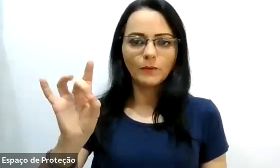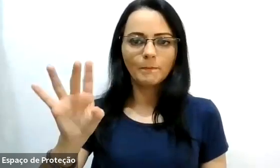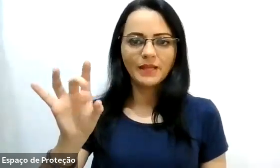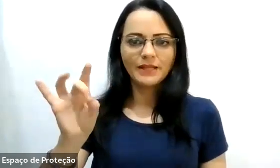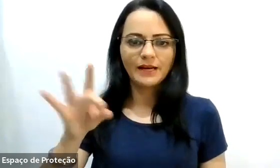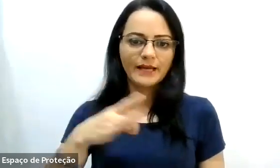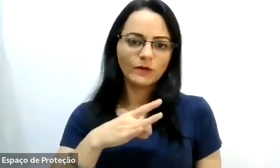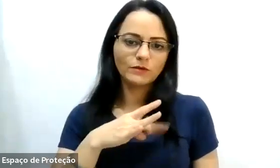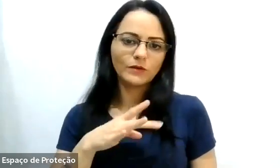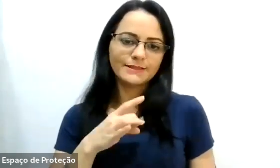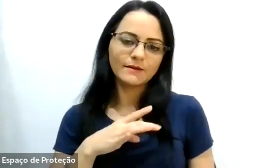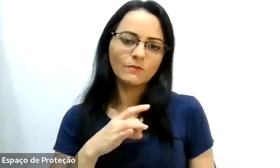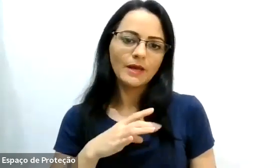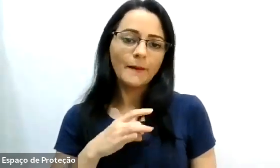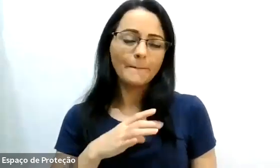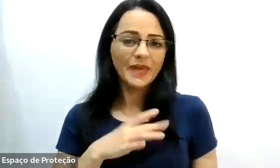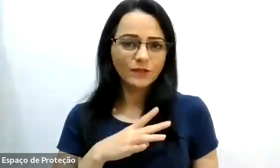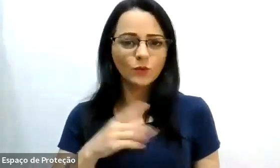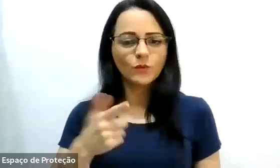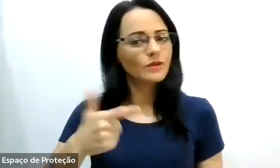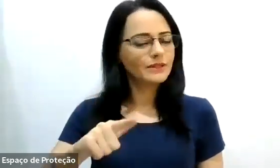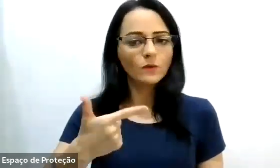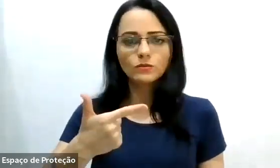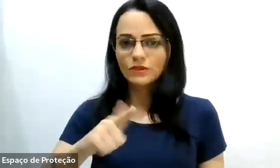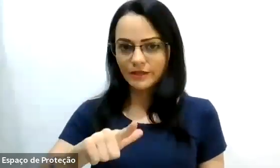um peteleco aqui no coração. Medo, não ter,